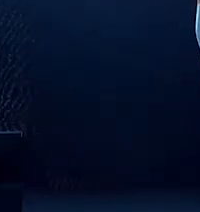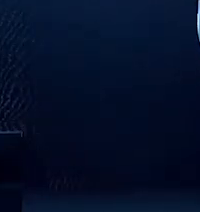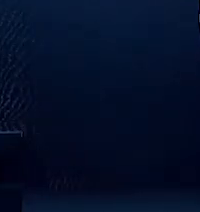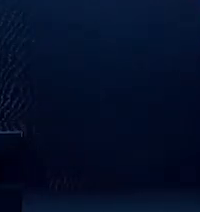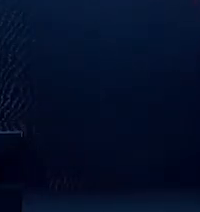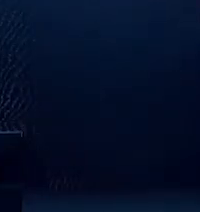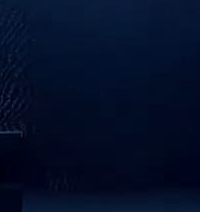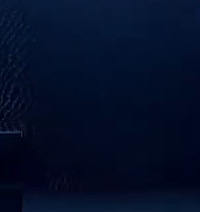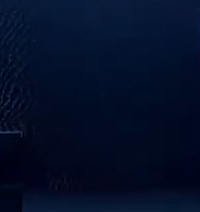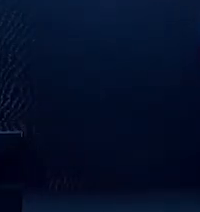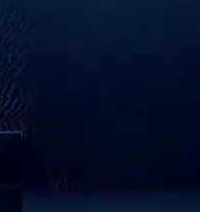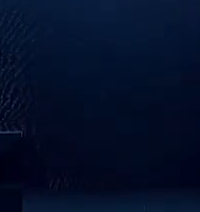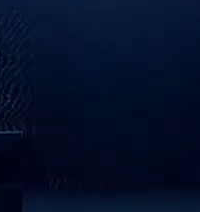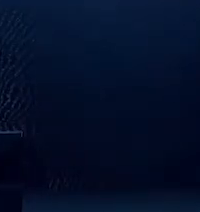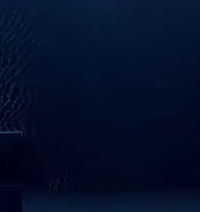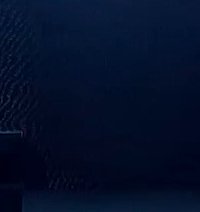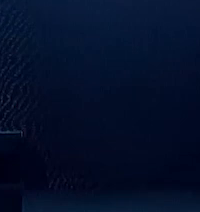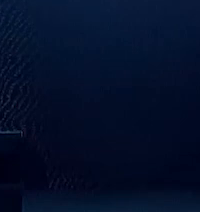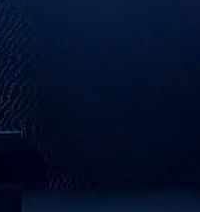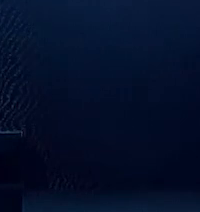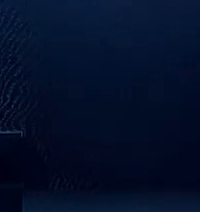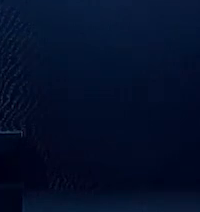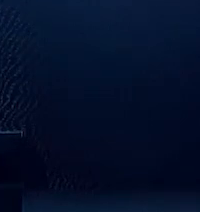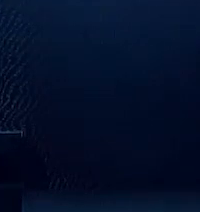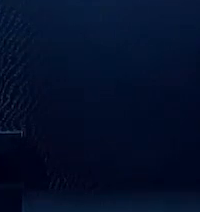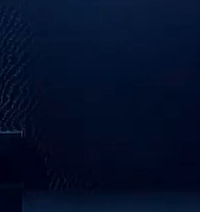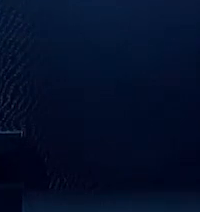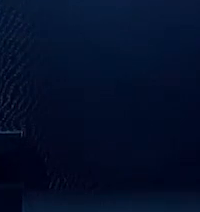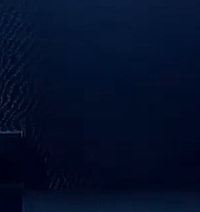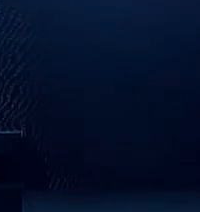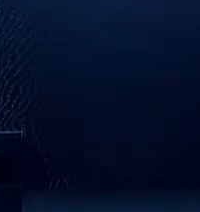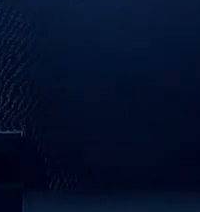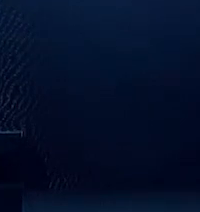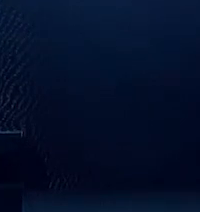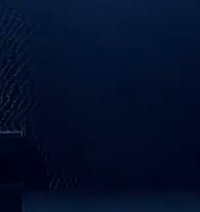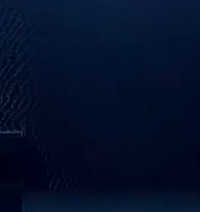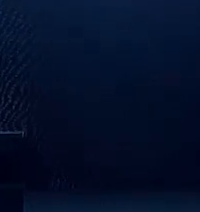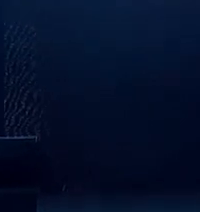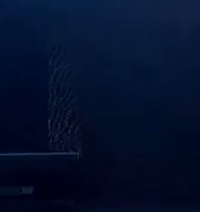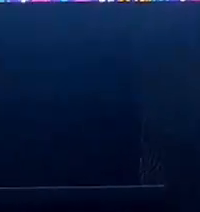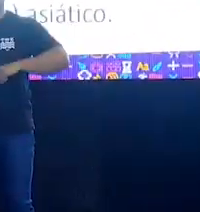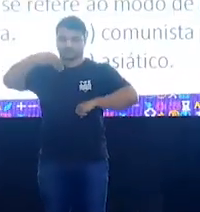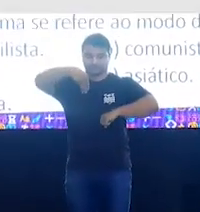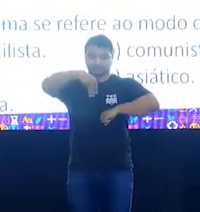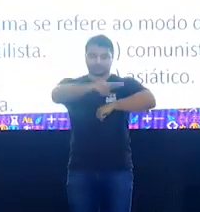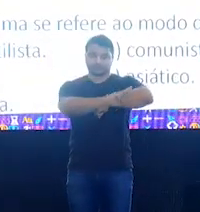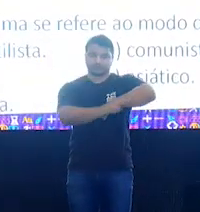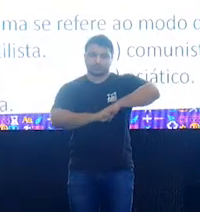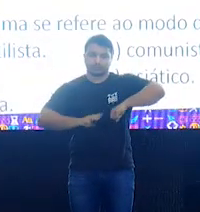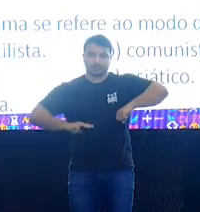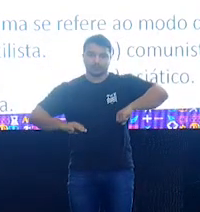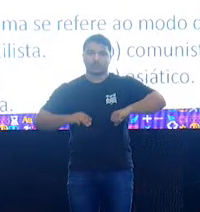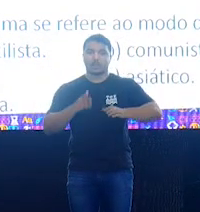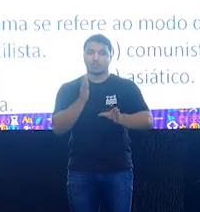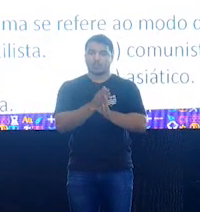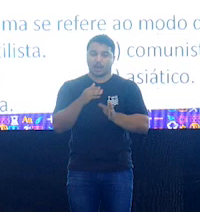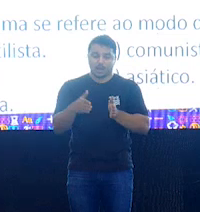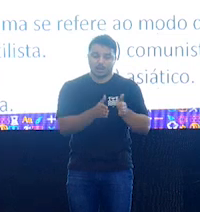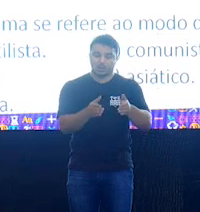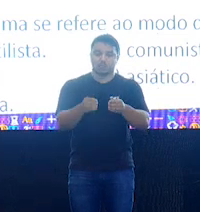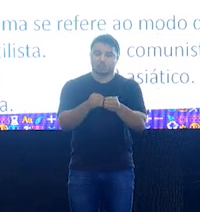civilizações, olha só, vamos fazer essa questãozinha sobre os modos de produção. A base da propriedade